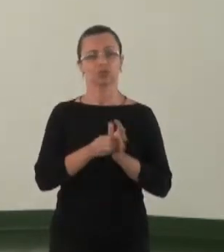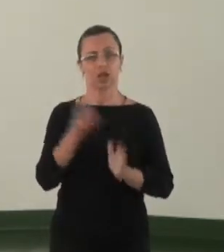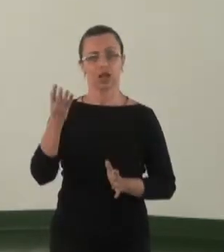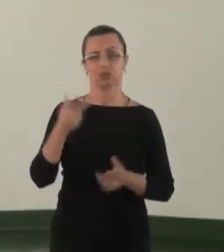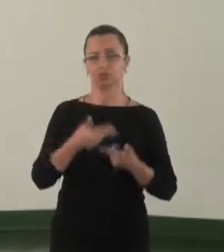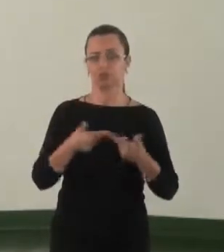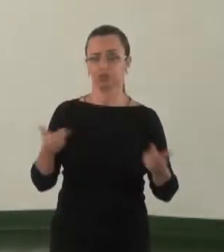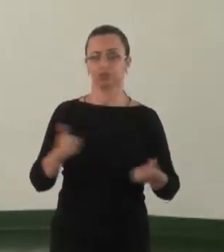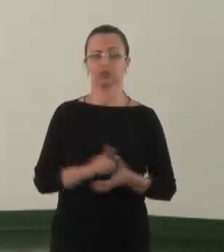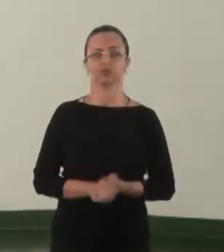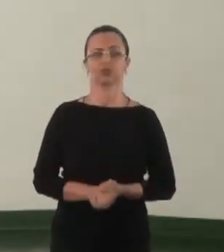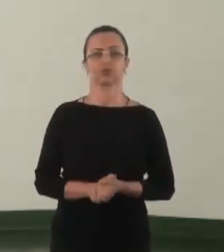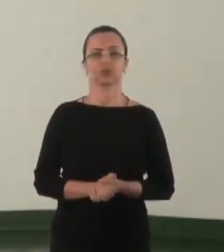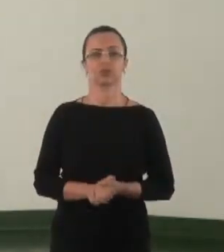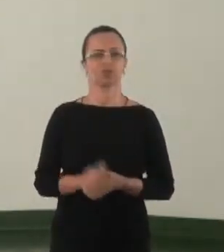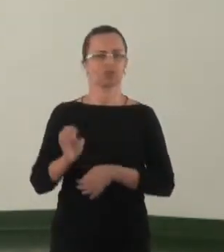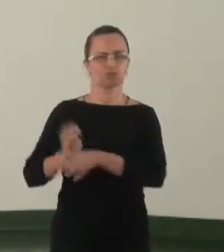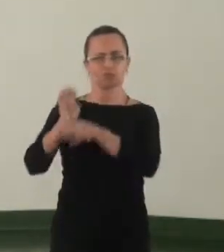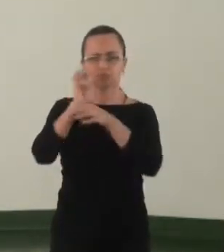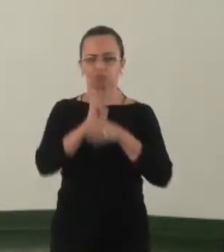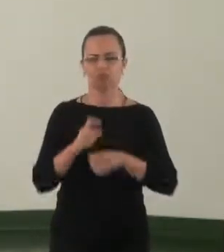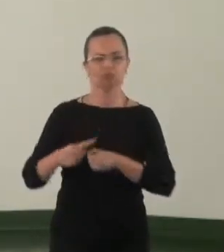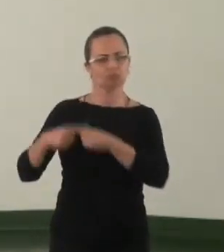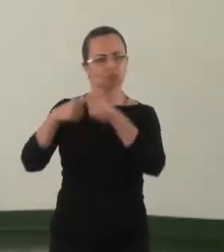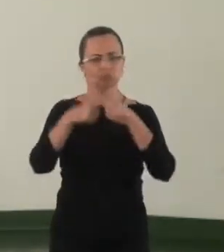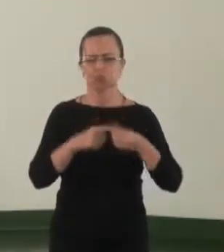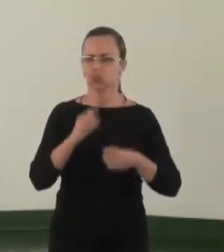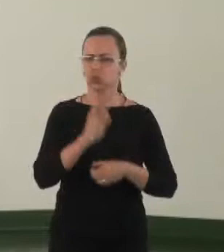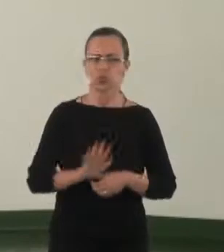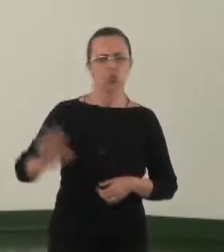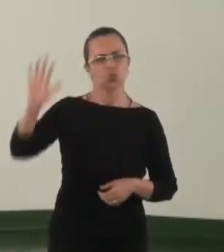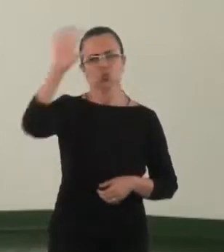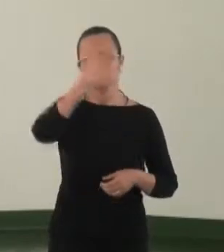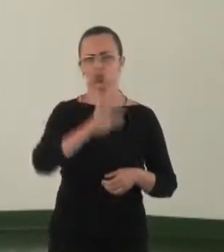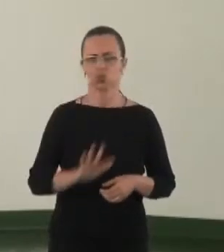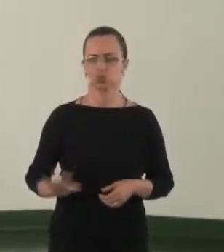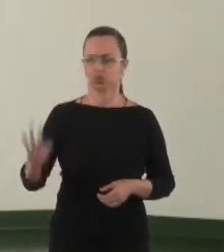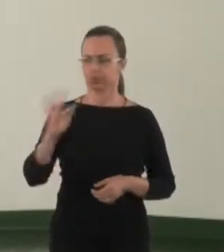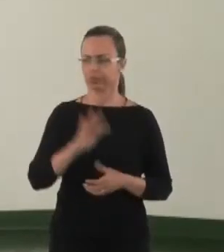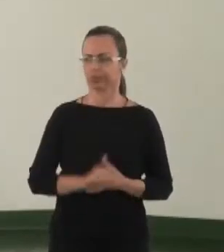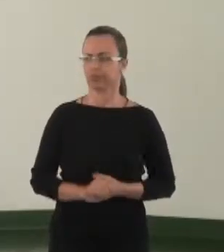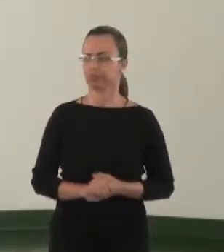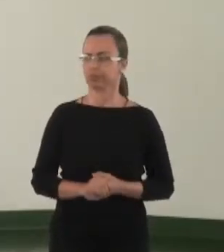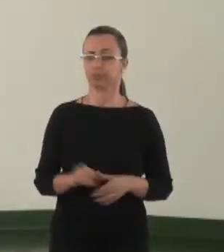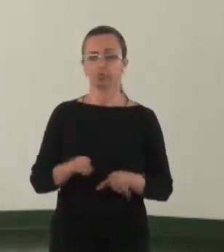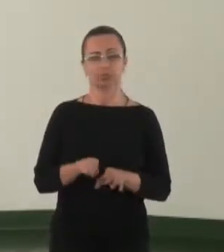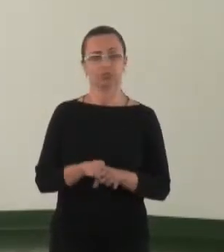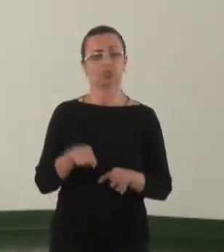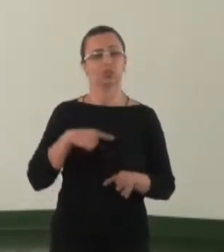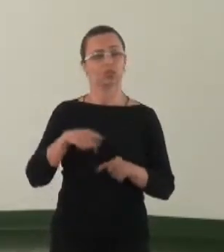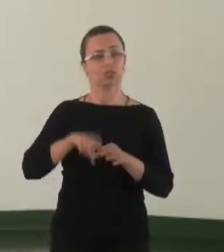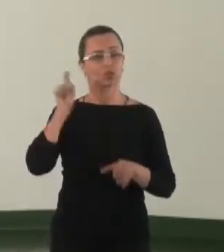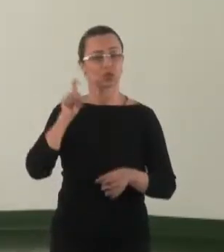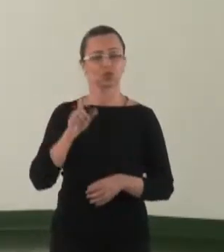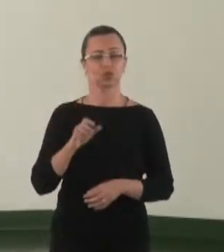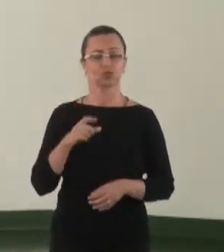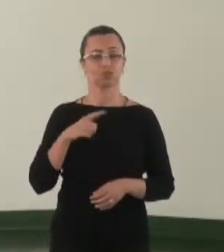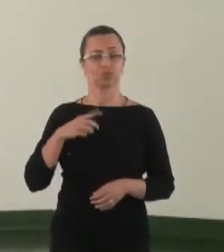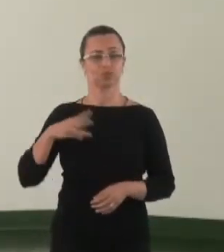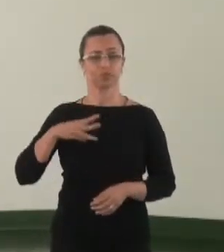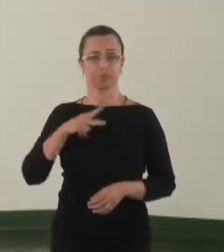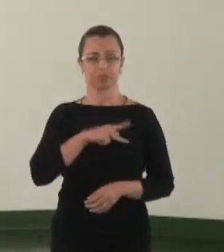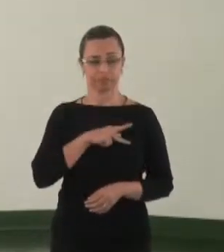esferas. Da esfera dos estados, da União. Claro, a independência funcional do Ministério Público. A gente houve